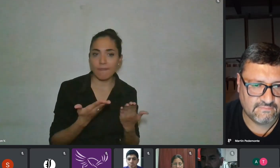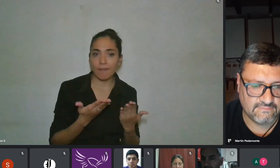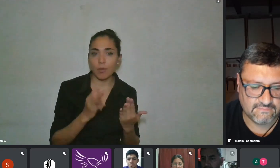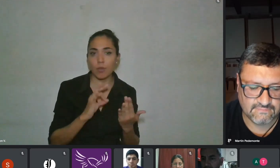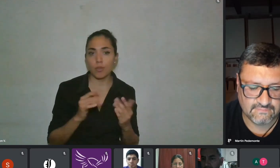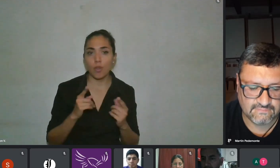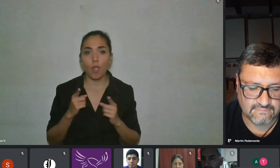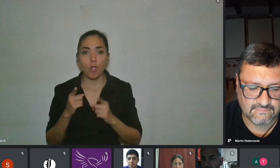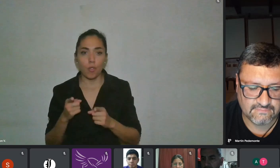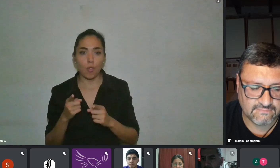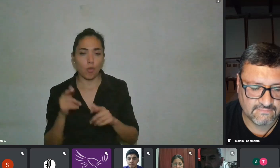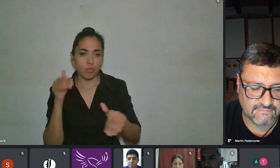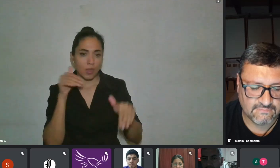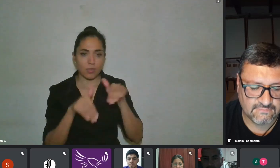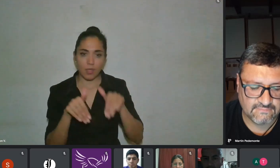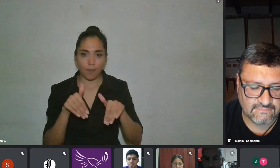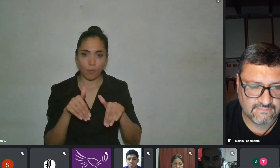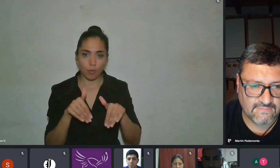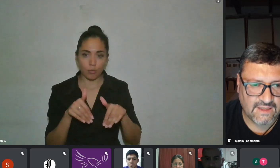usted.